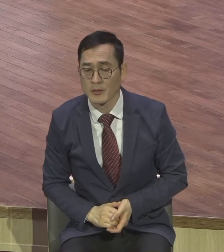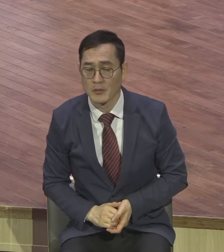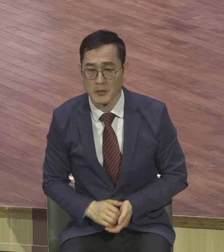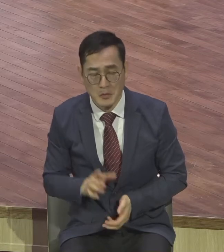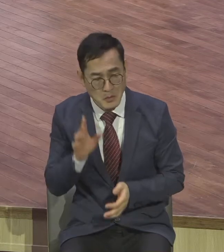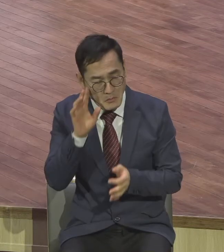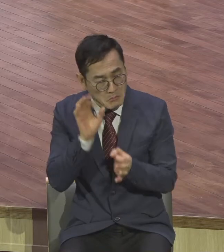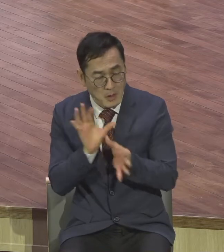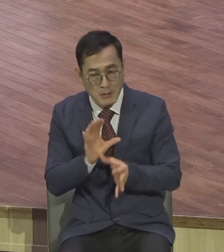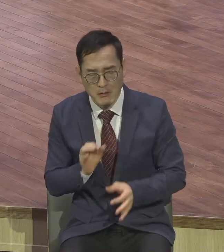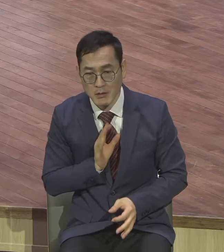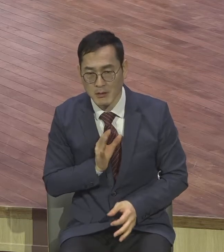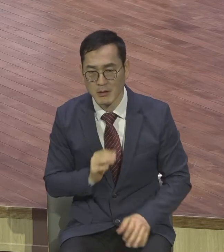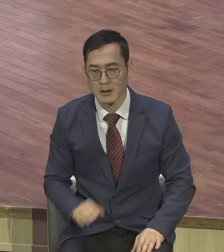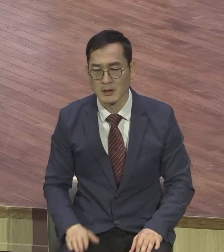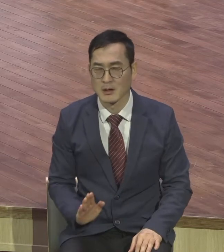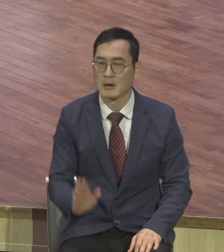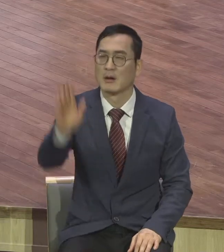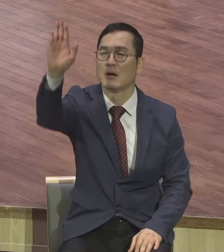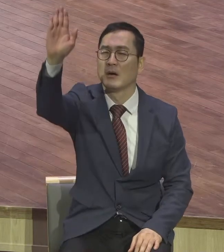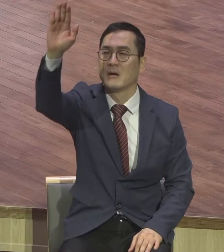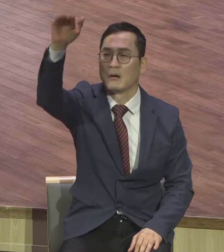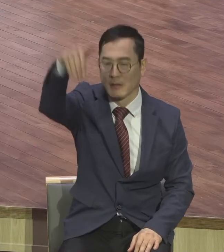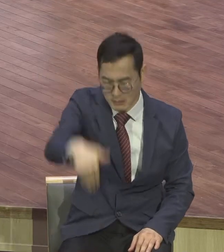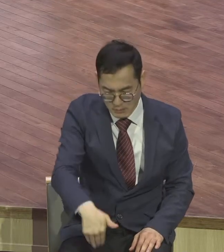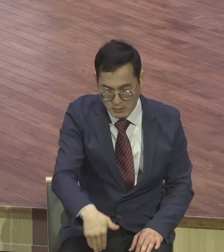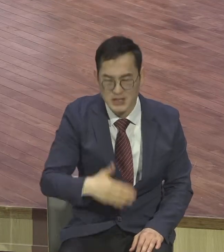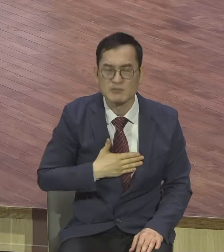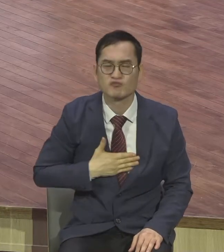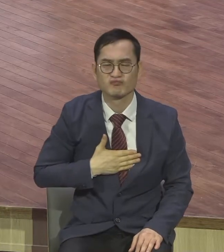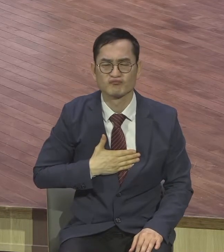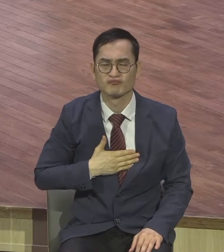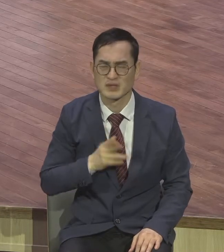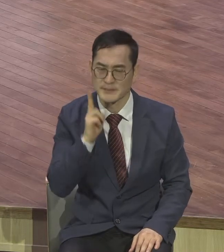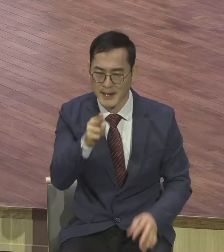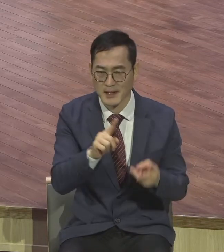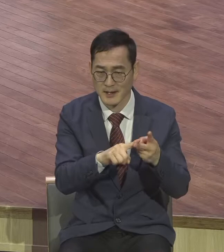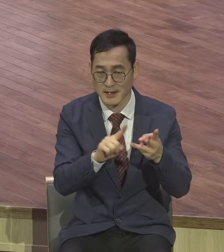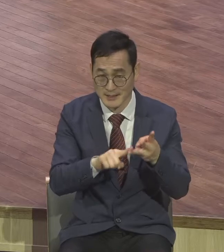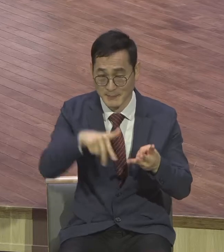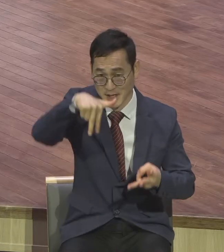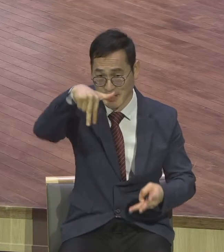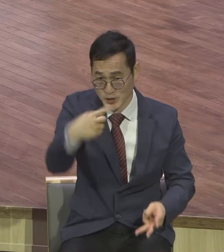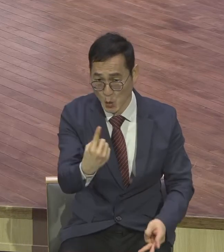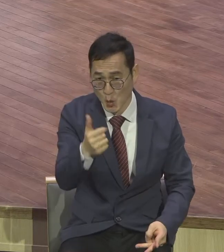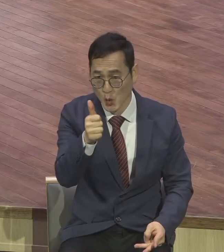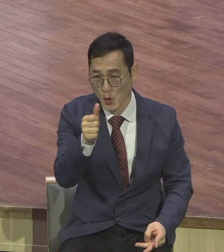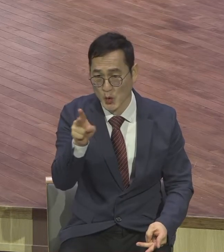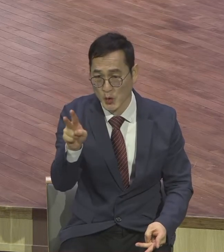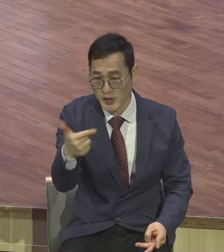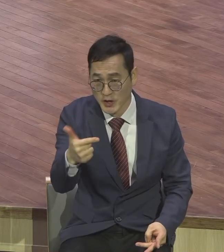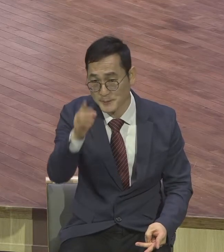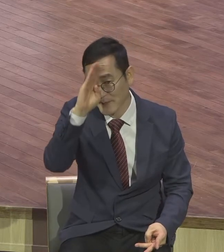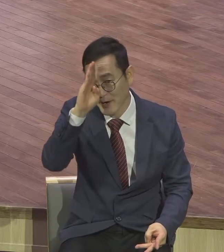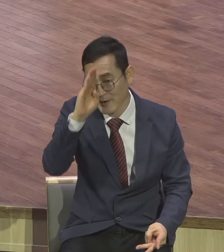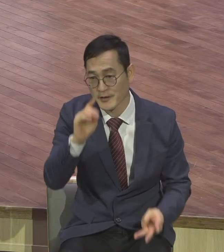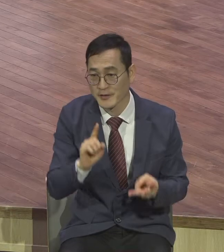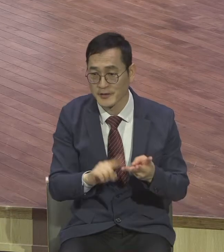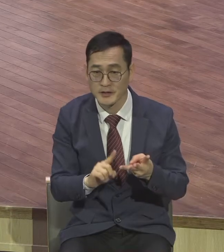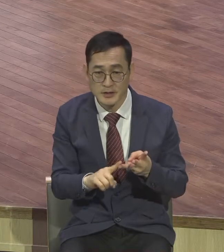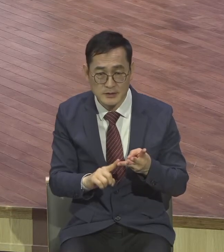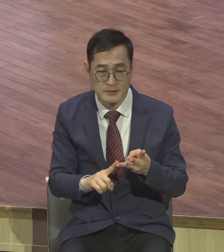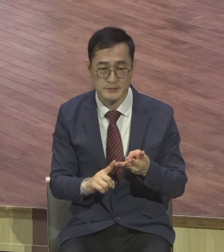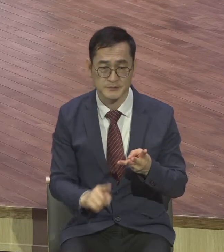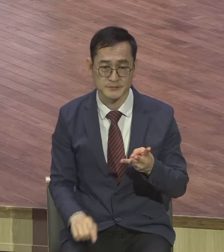환자들이 그렇습니다 업다운이 너무 심해 셋째 조연병입니다 이 조연병은요 이